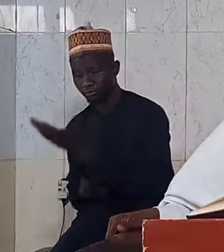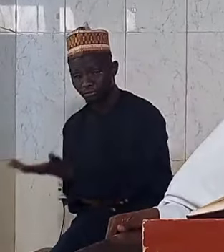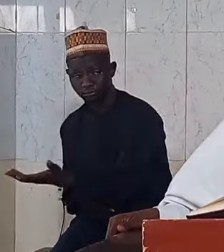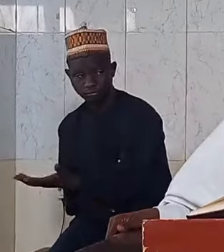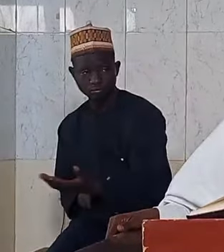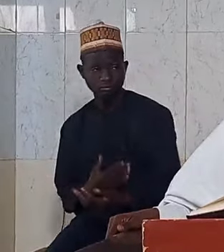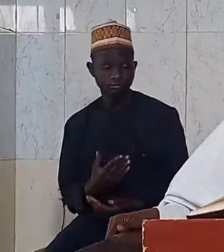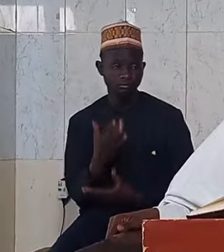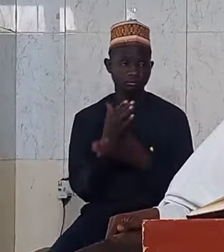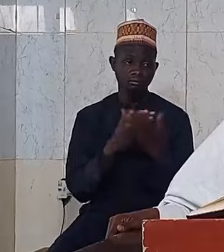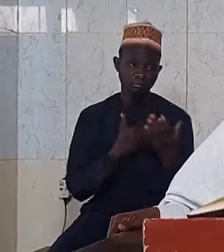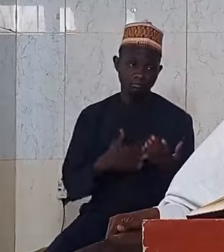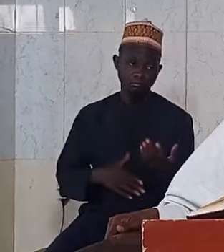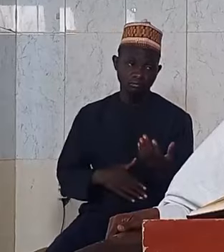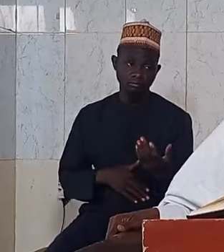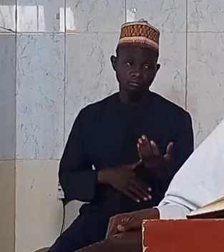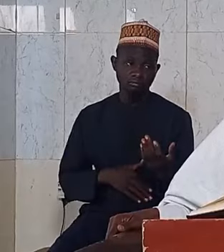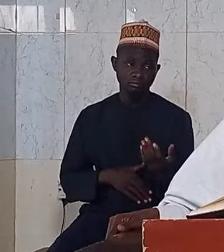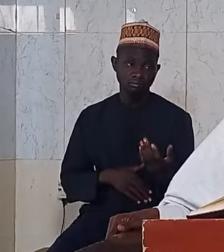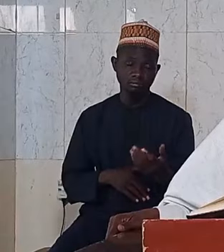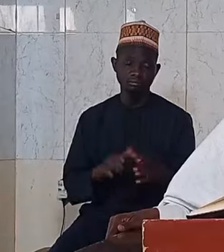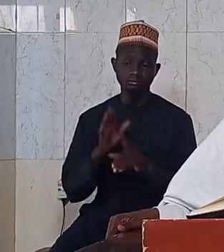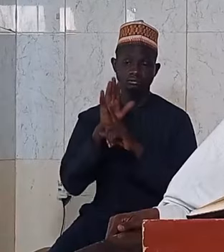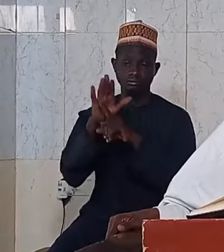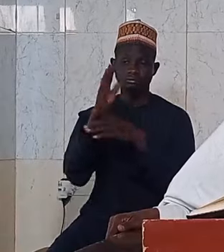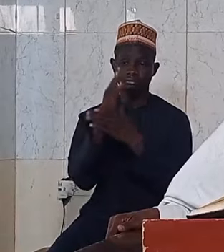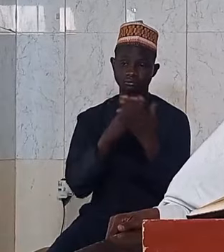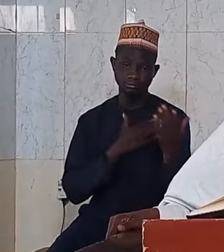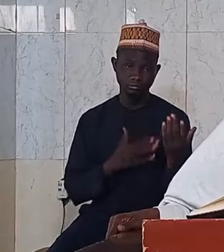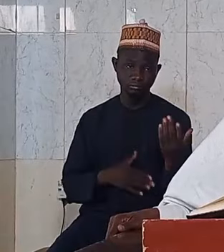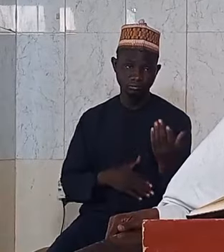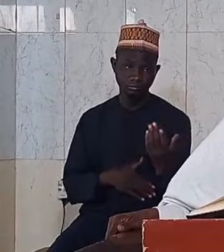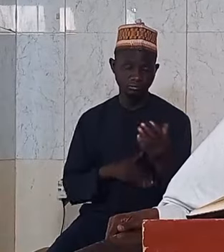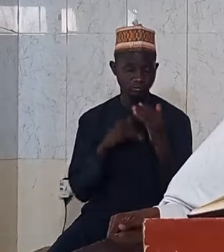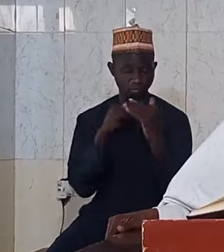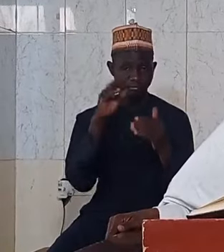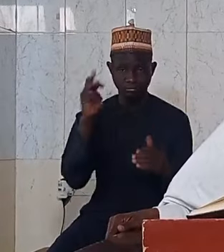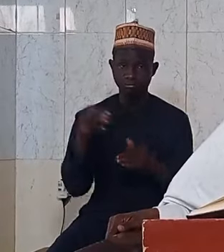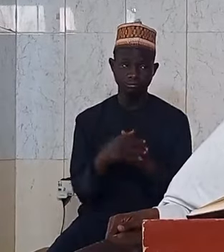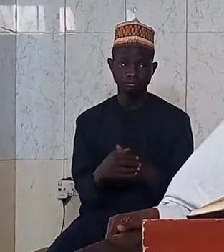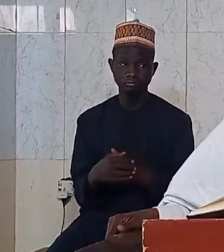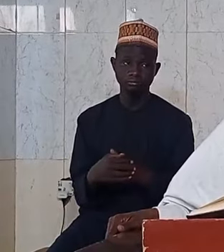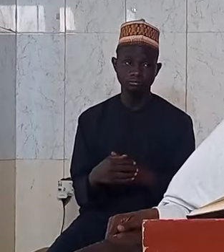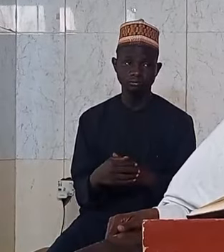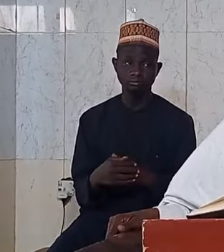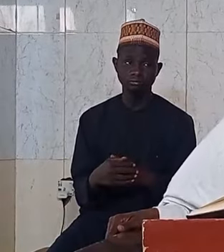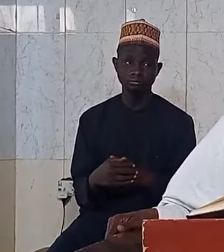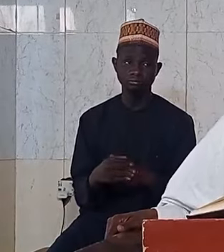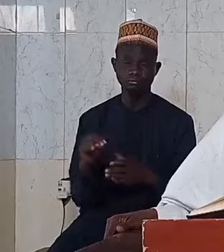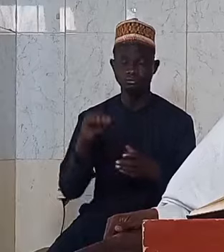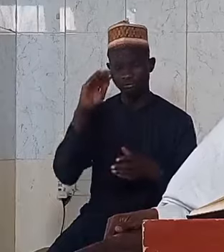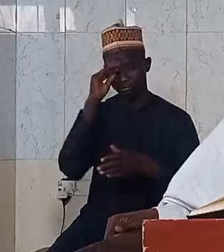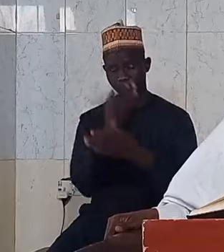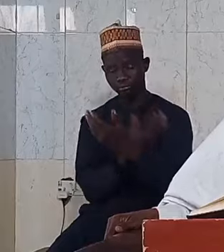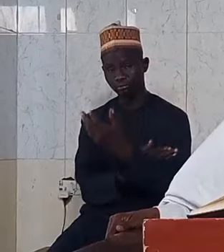sai kai kamun kafa da wani influential somebody a kusa da shi ko